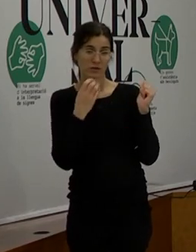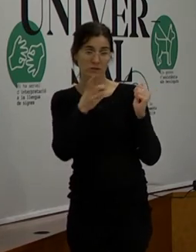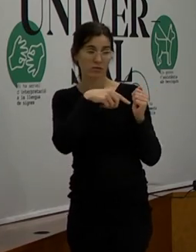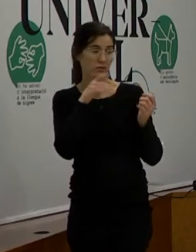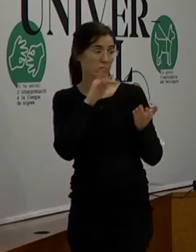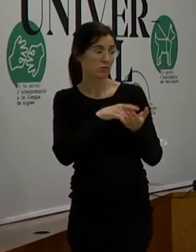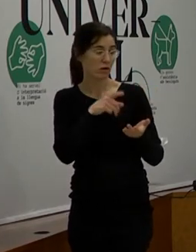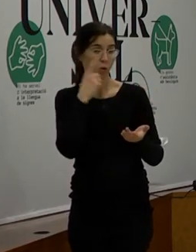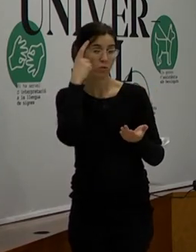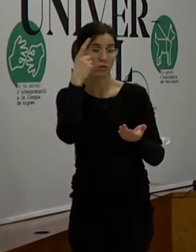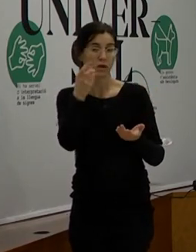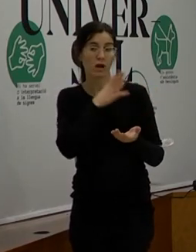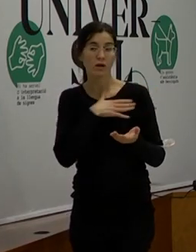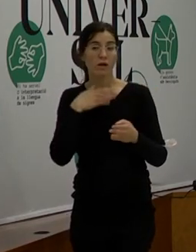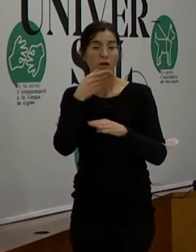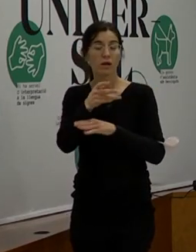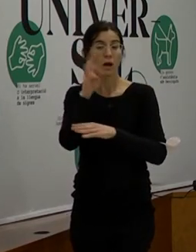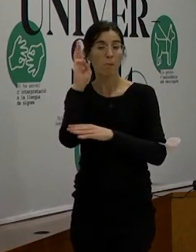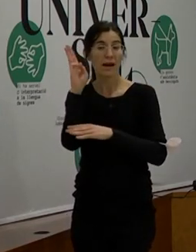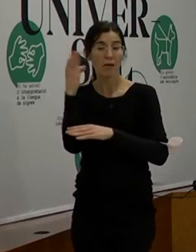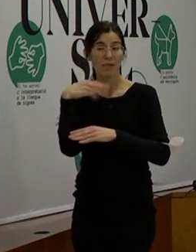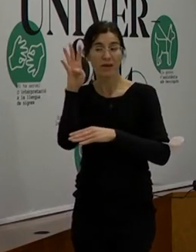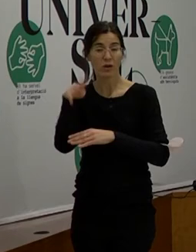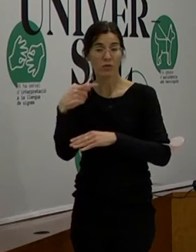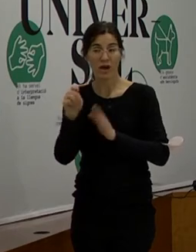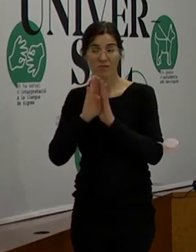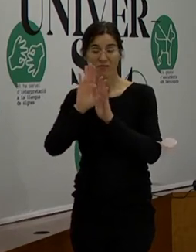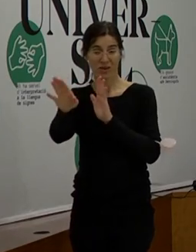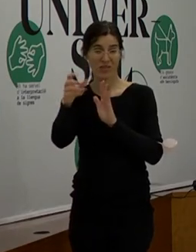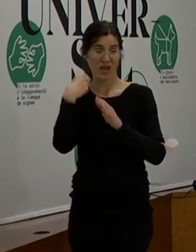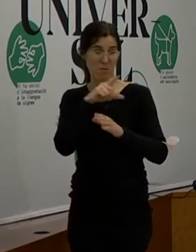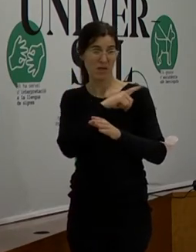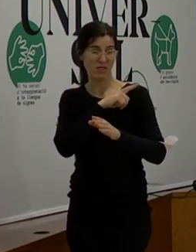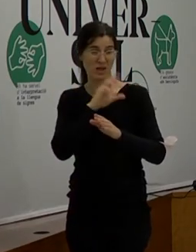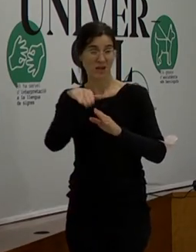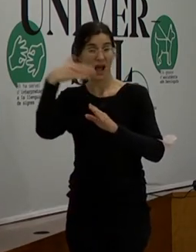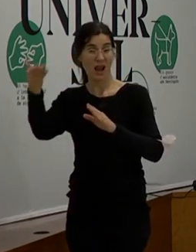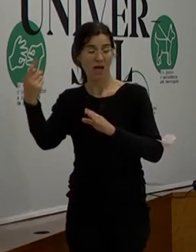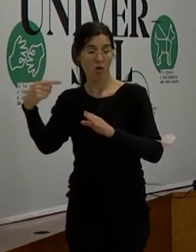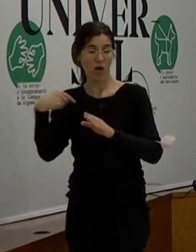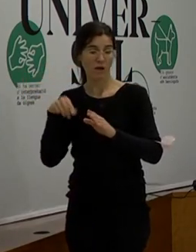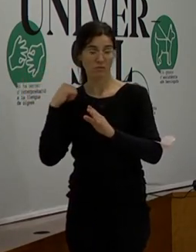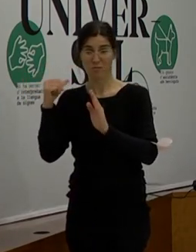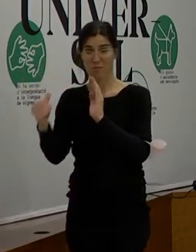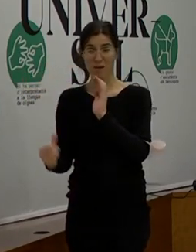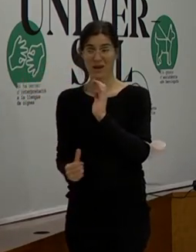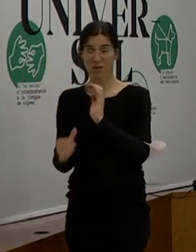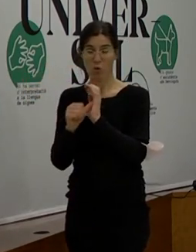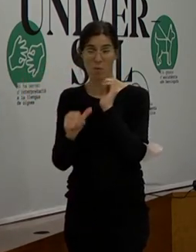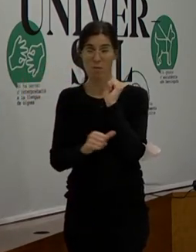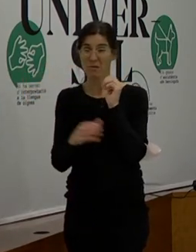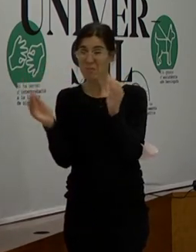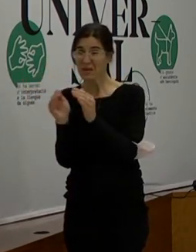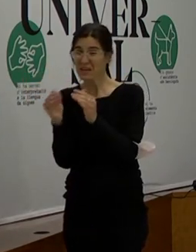anar al Parlament de Catalunya, teniu davant la Capilla Castrense, que és militar, sí, i al costat teniu aquest parc molt petitet, és una